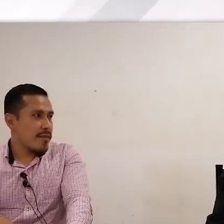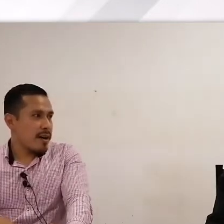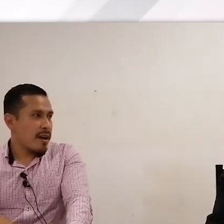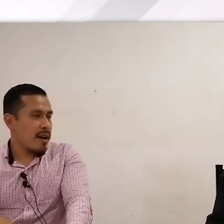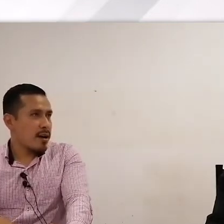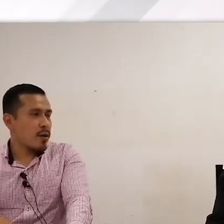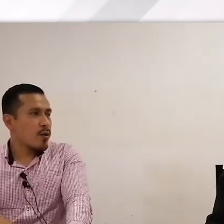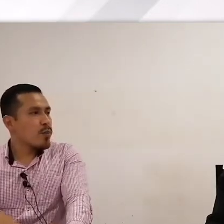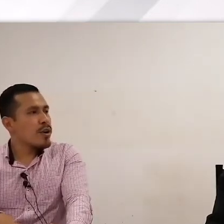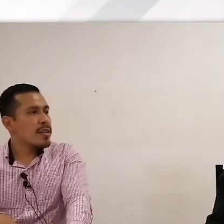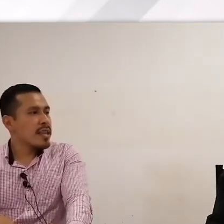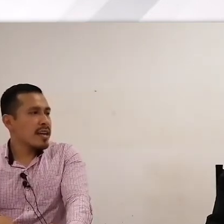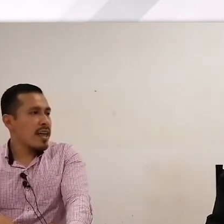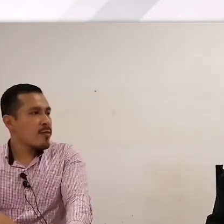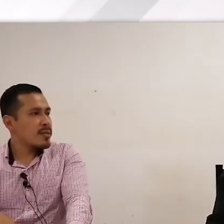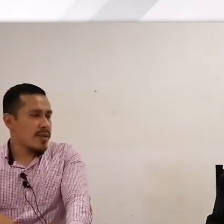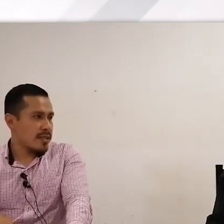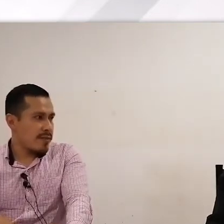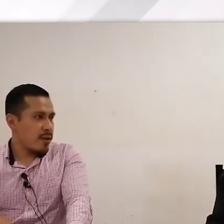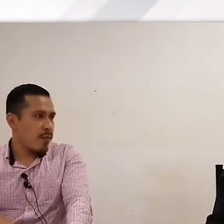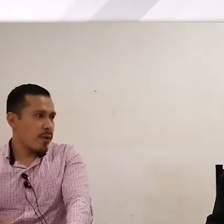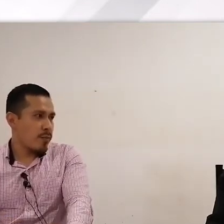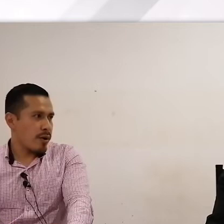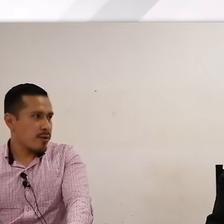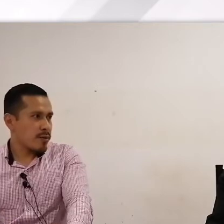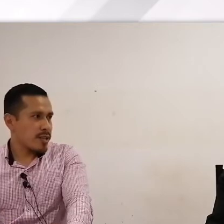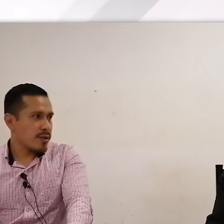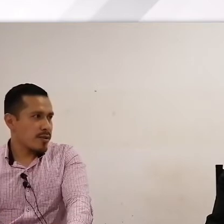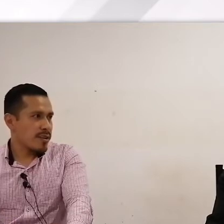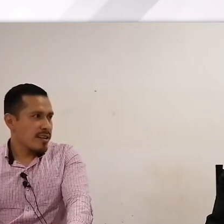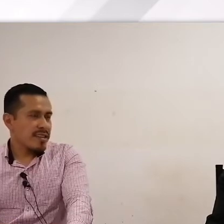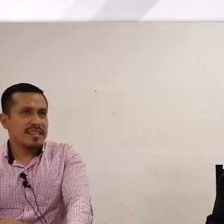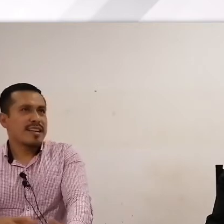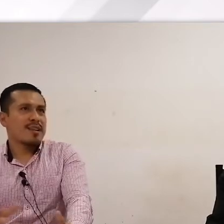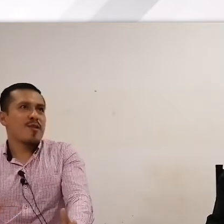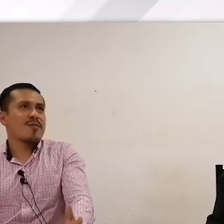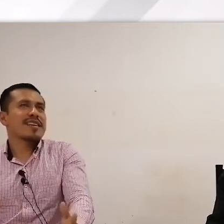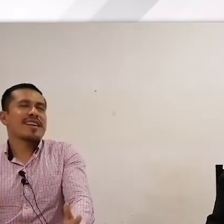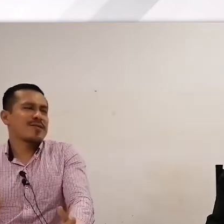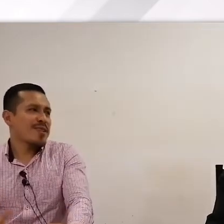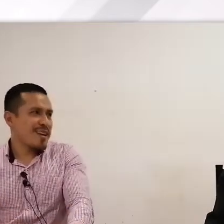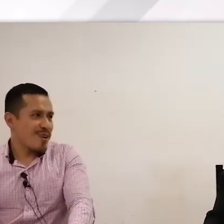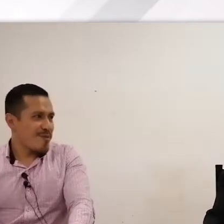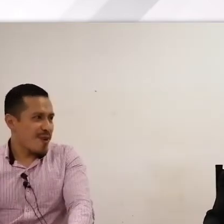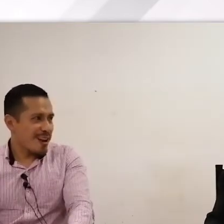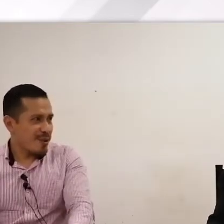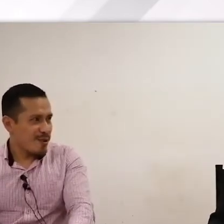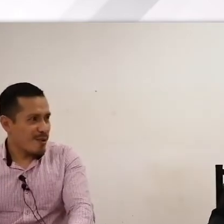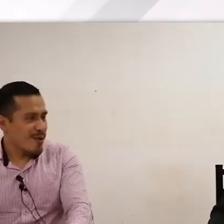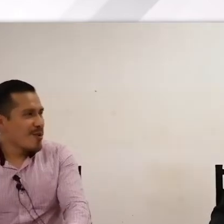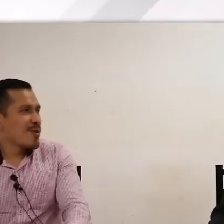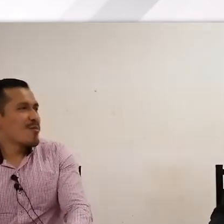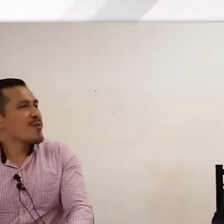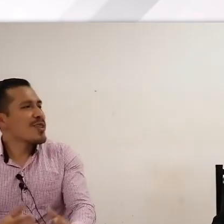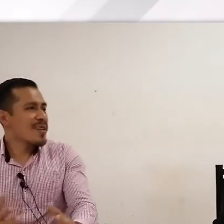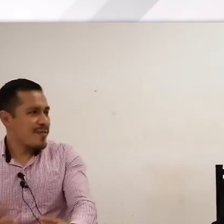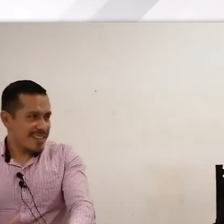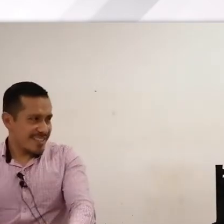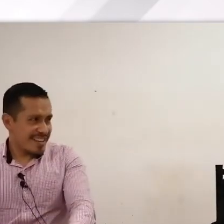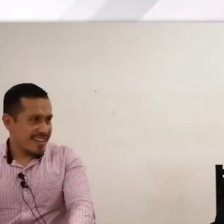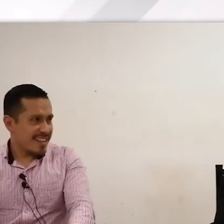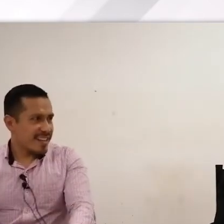se llama Grupo Integrado Específico para Hipoacúsicos. Desde el nombre ya suena como algo